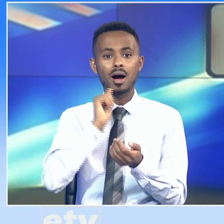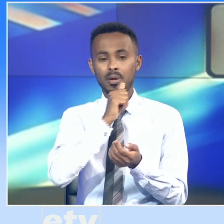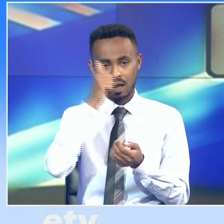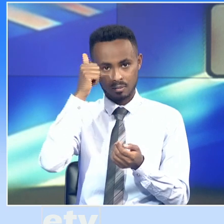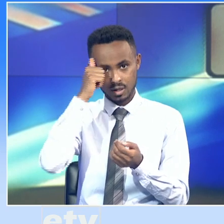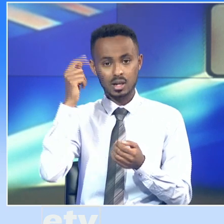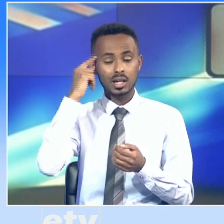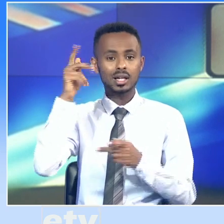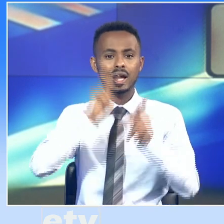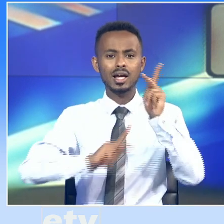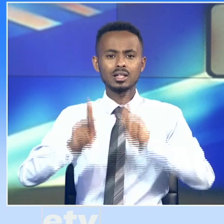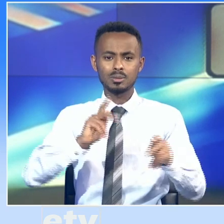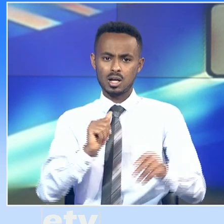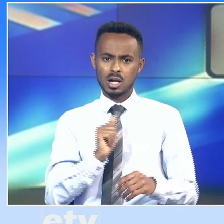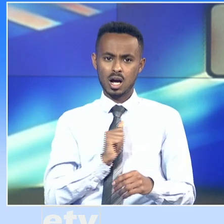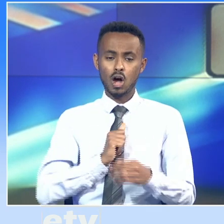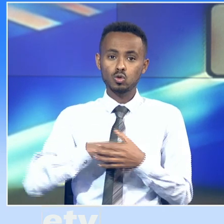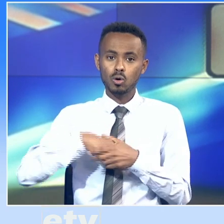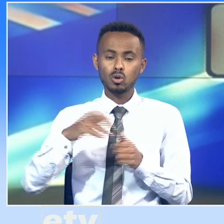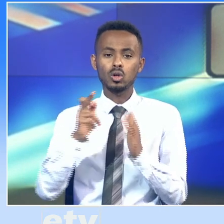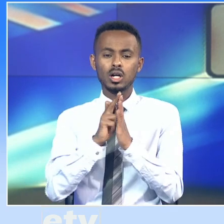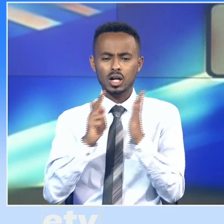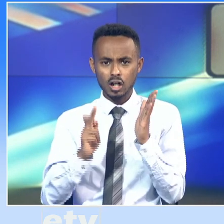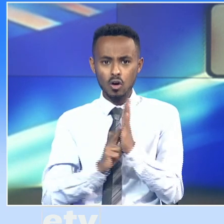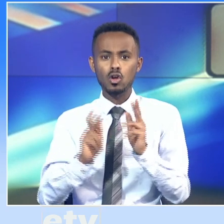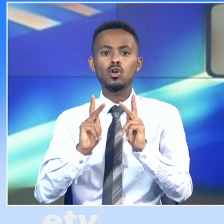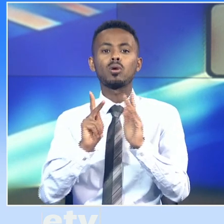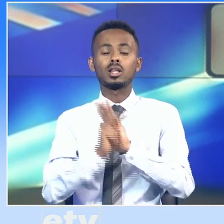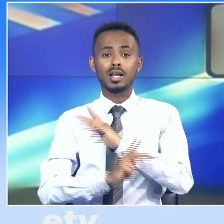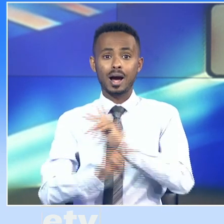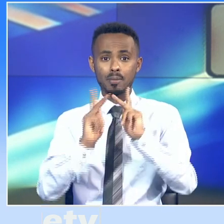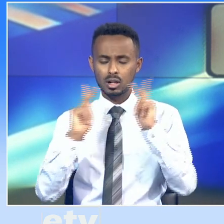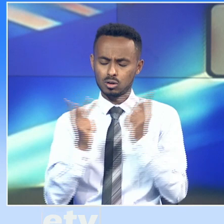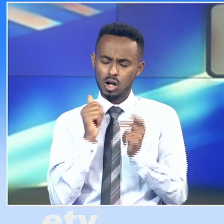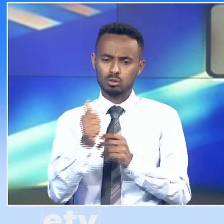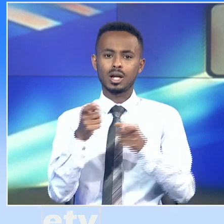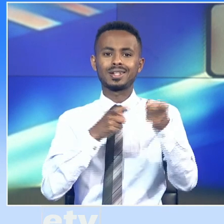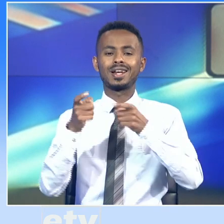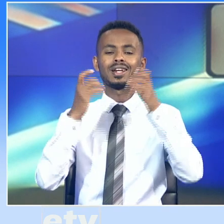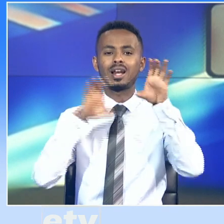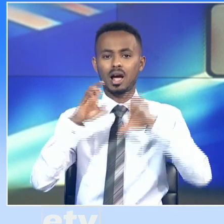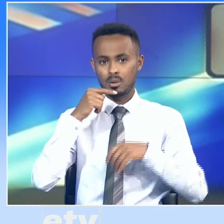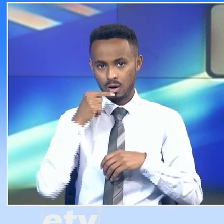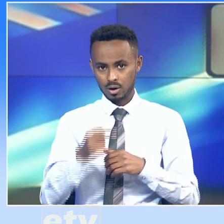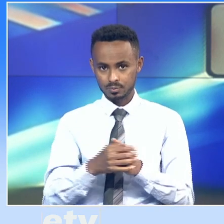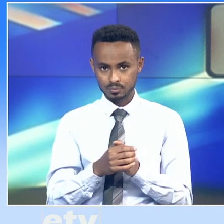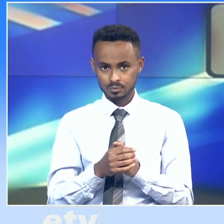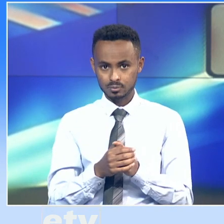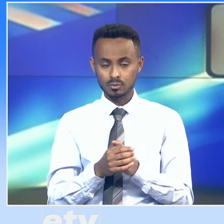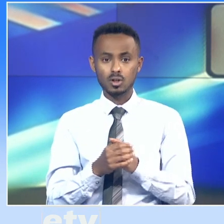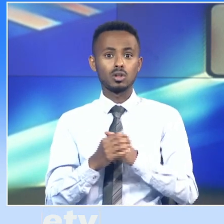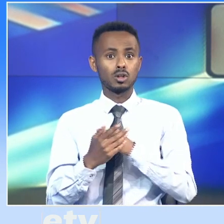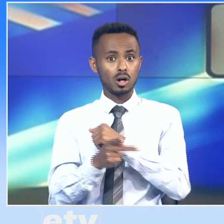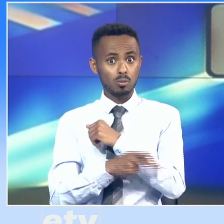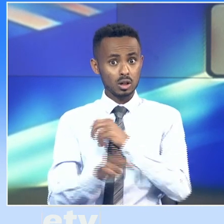አህመድ የትግራይ ህዝብ ከራሱ በወጡ ህጋዊ ፖለቲካ ፓርቲዎች ራሱን እንዲያስተዳድር ይደረጋልን ብለዋል። የፖለቲካ